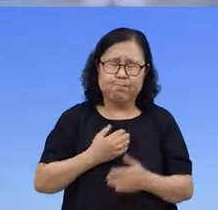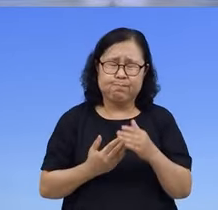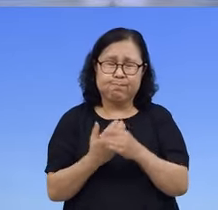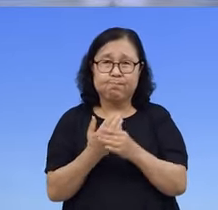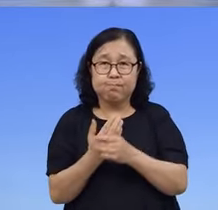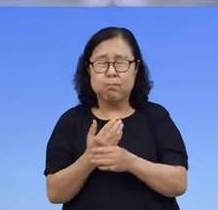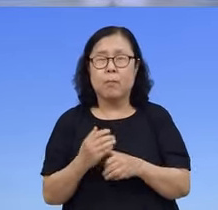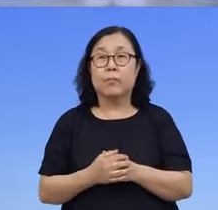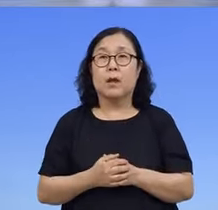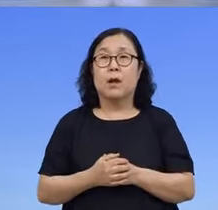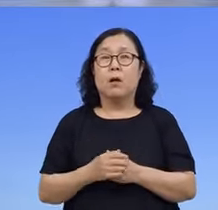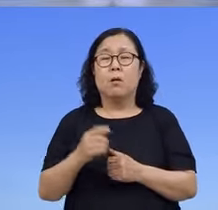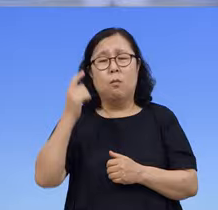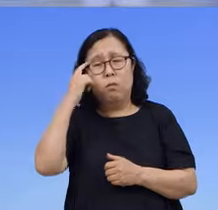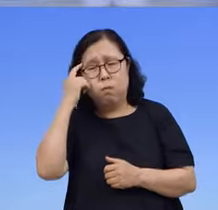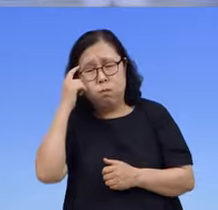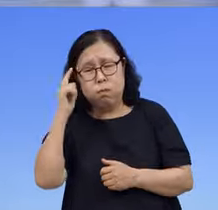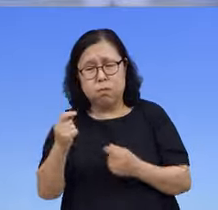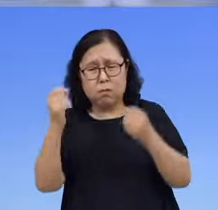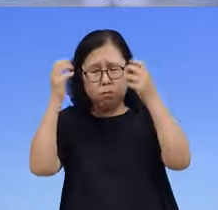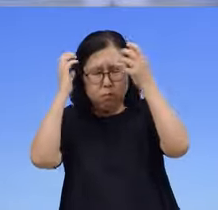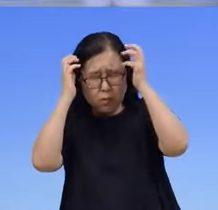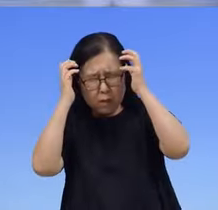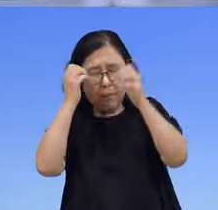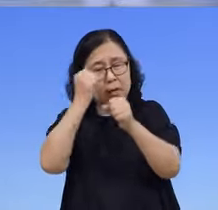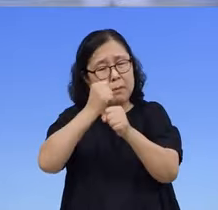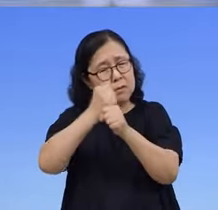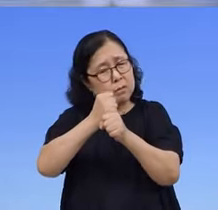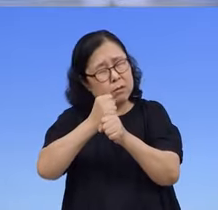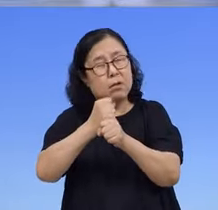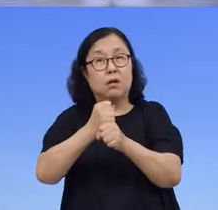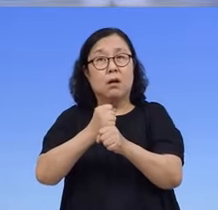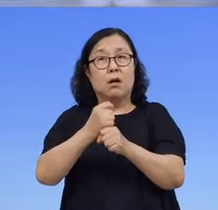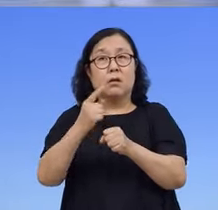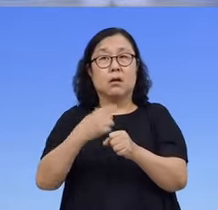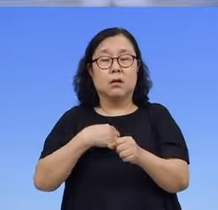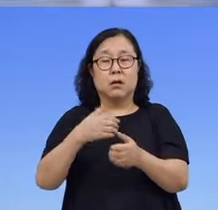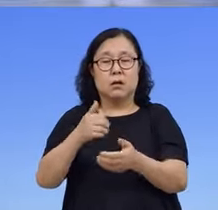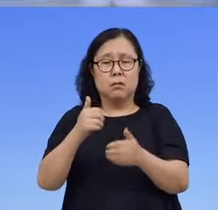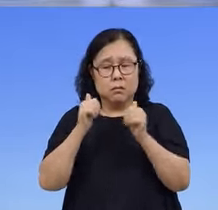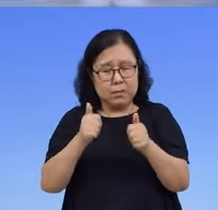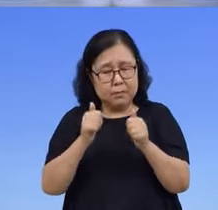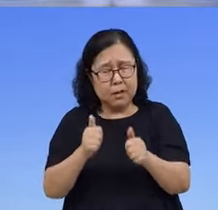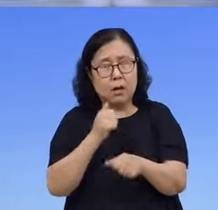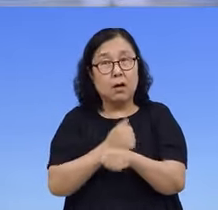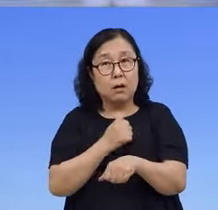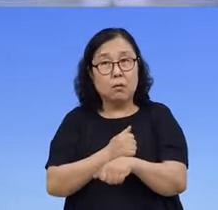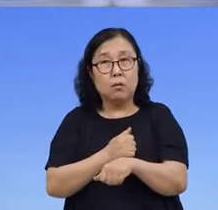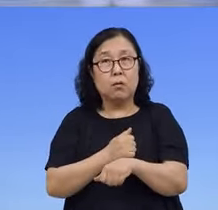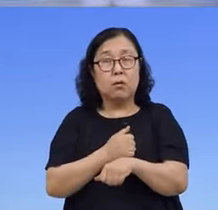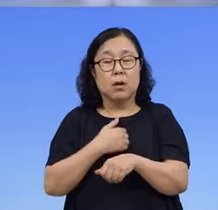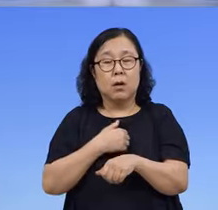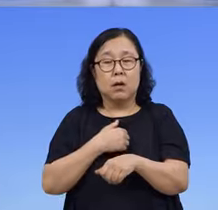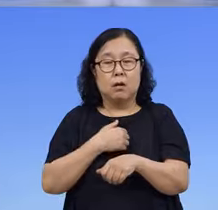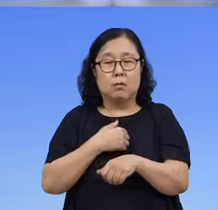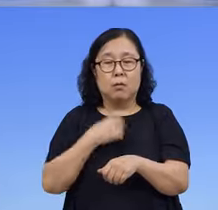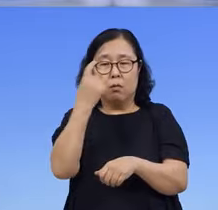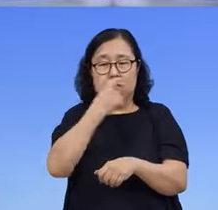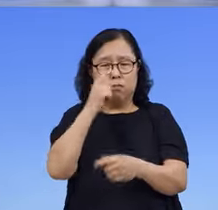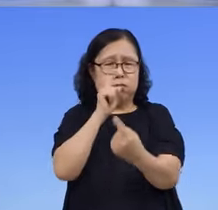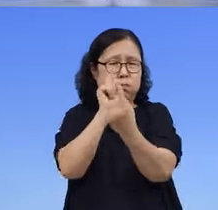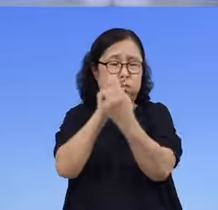오는 겁니다. 아니, 뭘 이렇게 내가 복잡하게 만들었나 이걸. 그냥 심사하고 면접 보고 그 점수